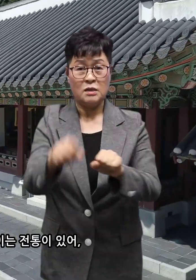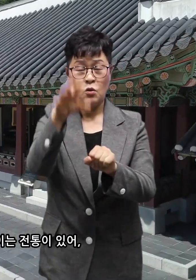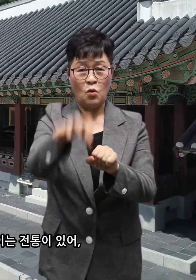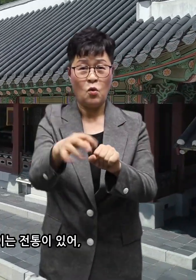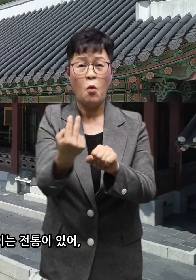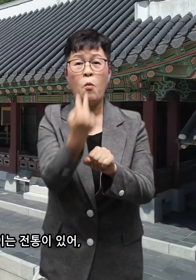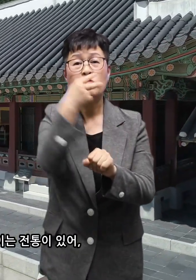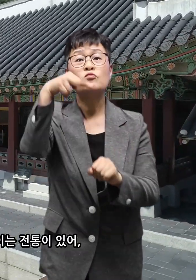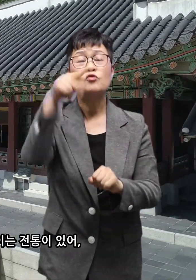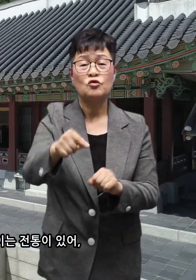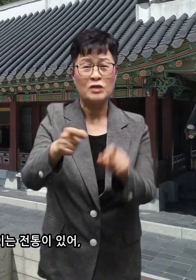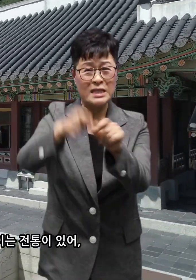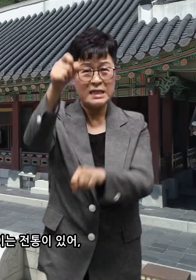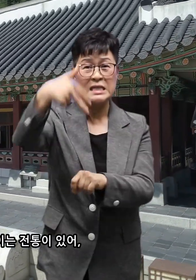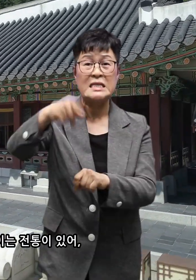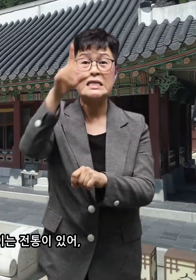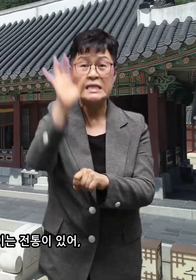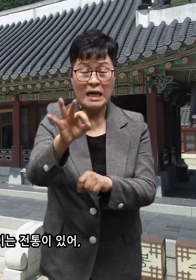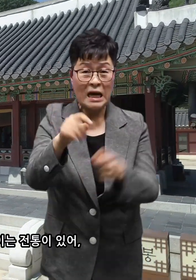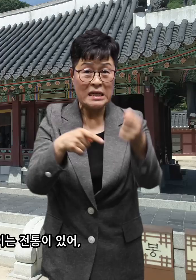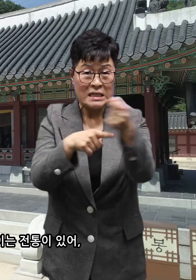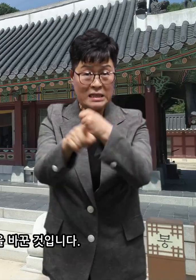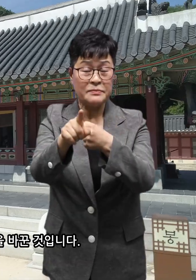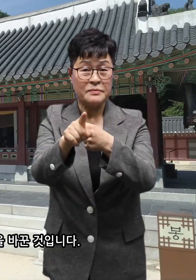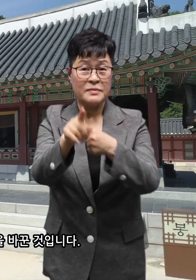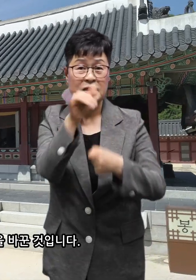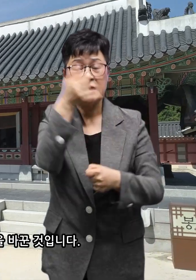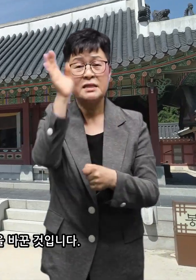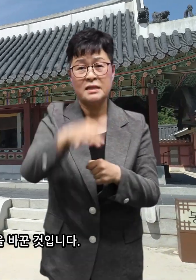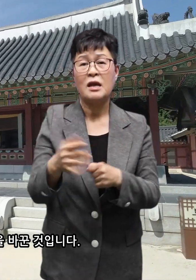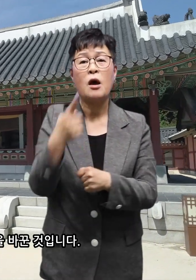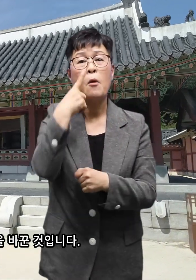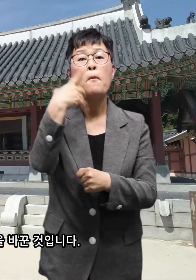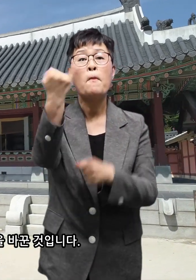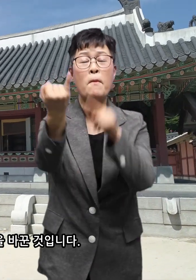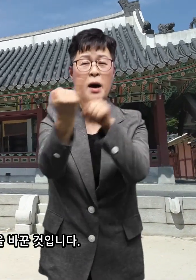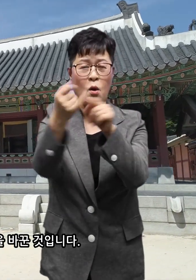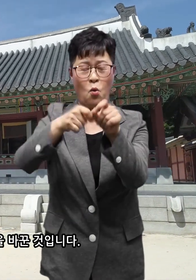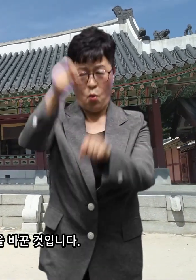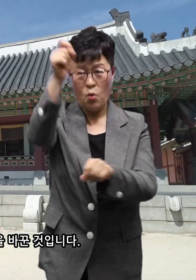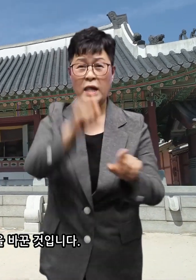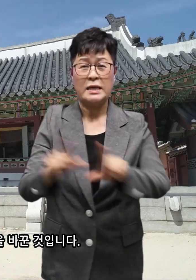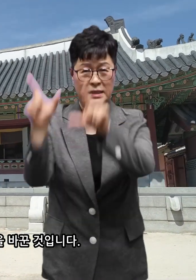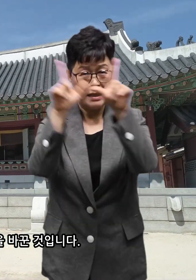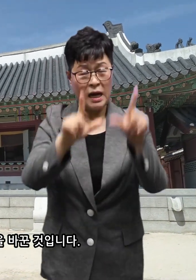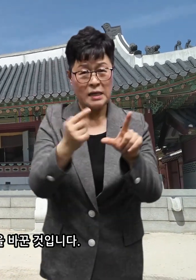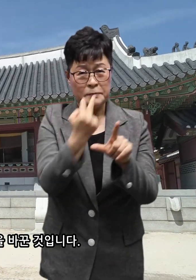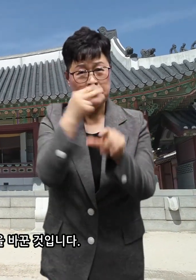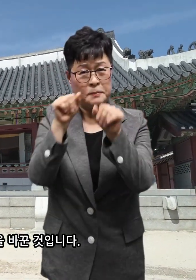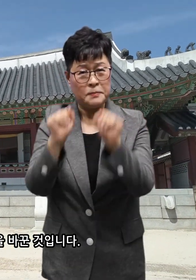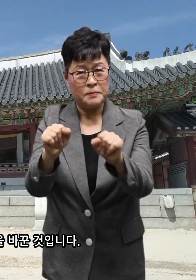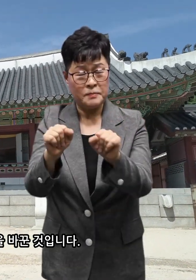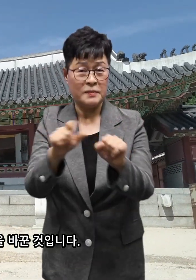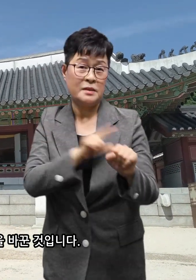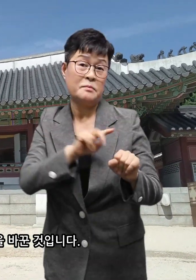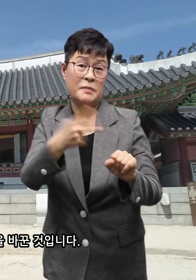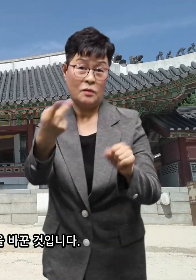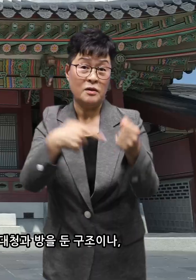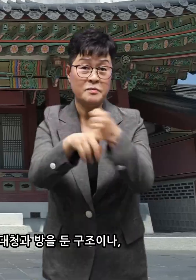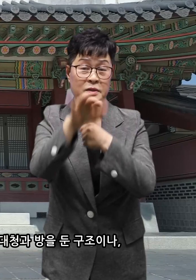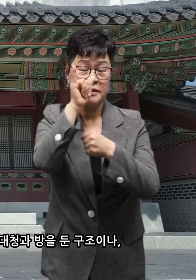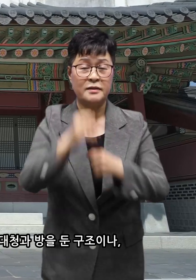목숨숫자나 길장자를 붙이는 전통이 있어 해경궁 홍시의 장수를 기원하며 이름을 바꾼 것입니다.